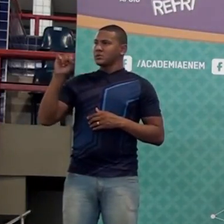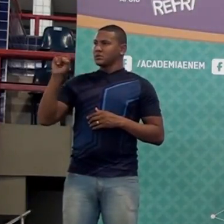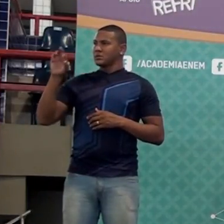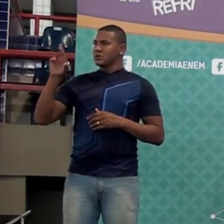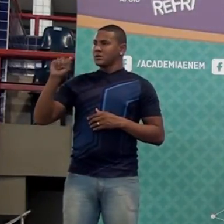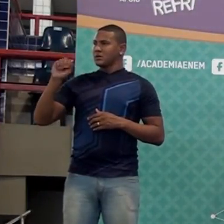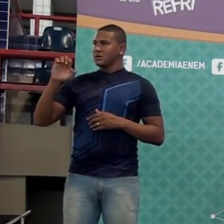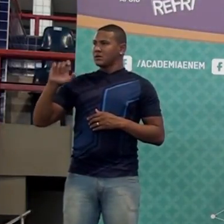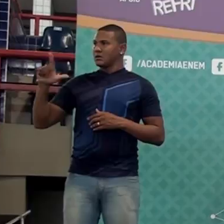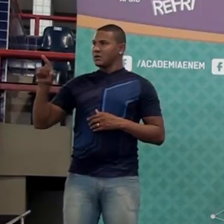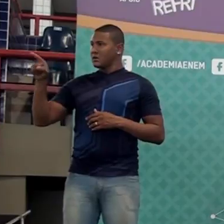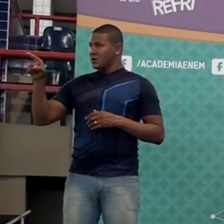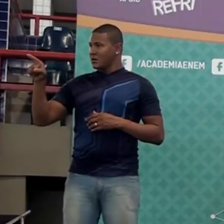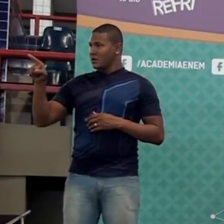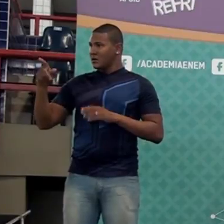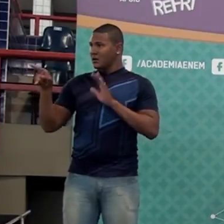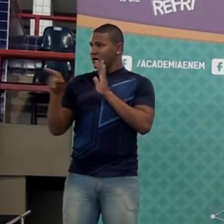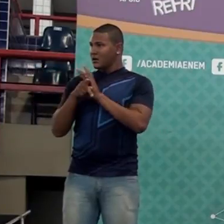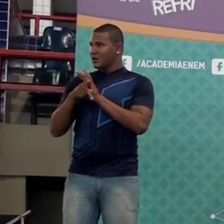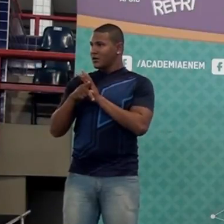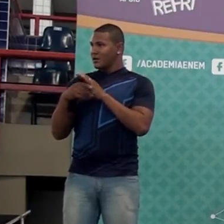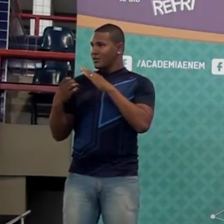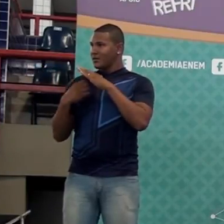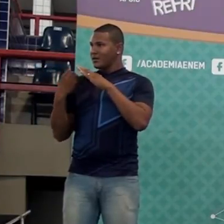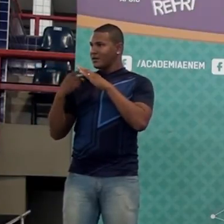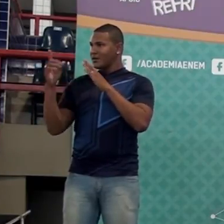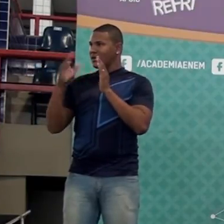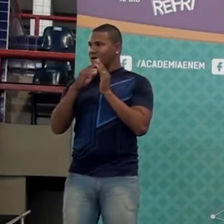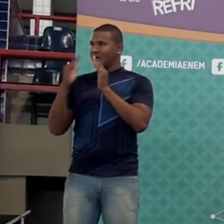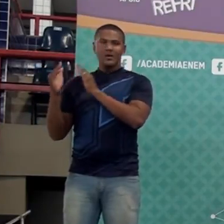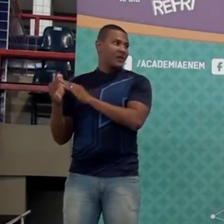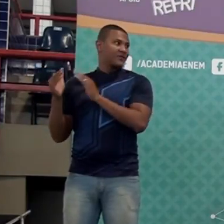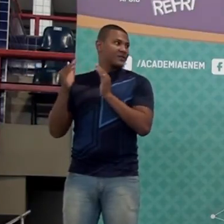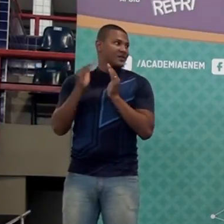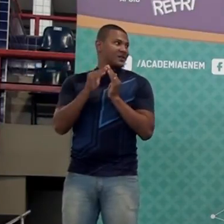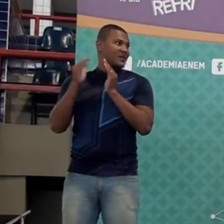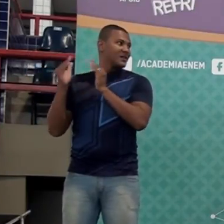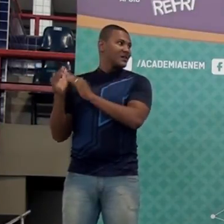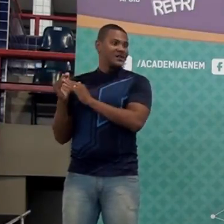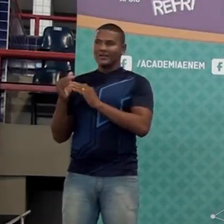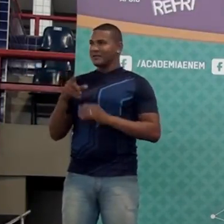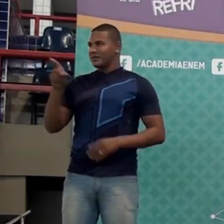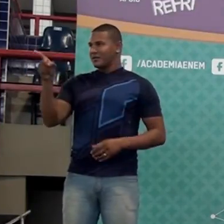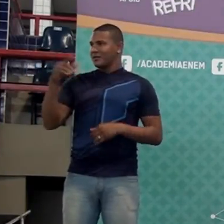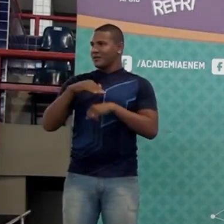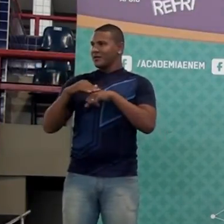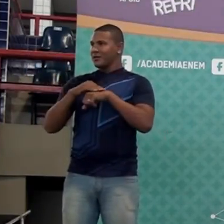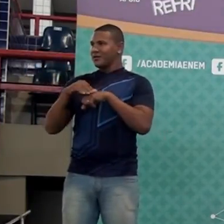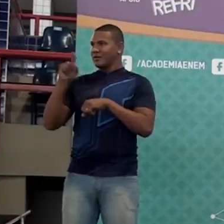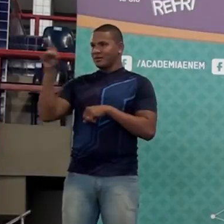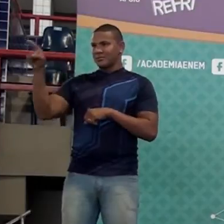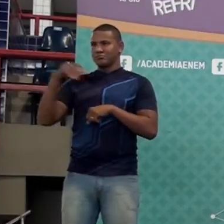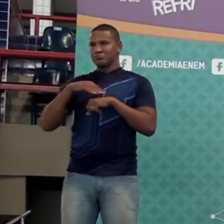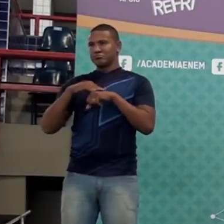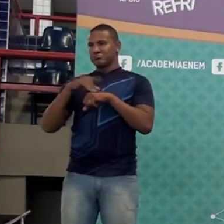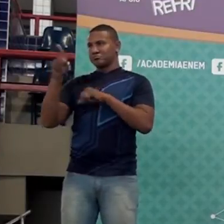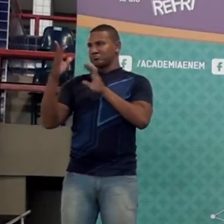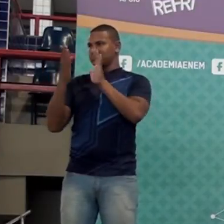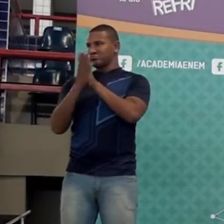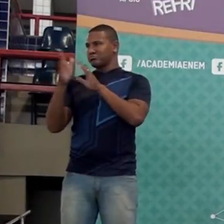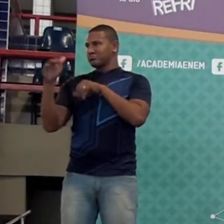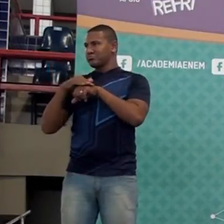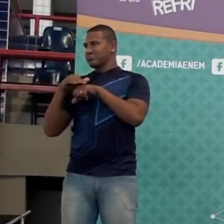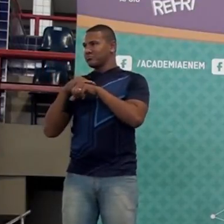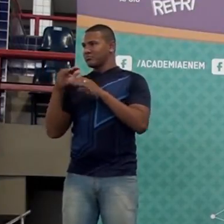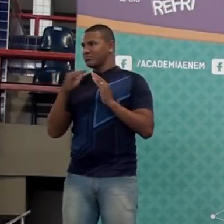Seu Israel, você é o dono da empresa, né, seu Israel? É não, né? Mas, ó, qualquer coisa, conversa com o seu Israel ali que ele já resolve, viu? O seu